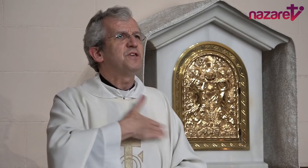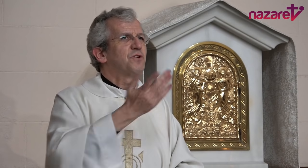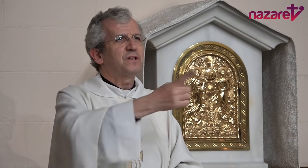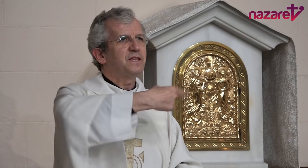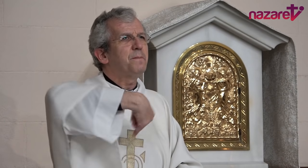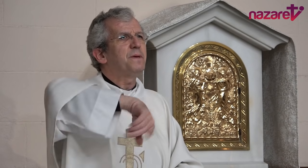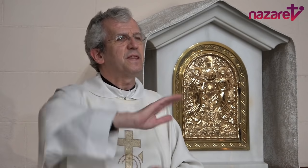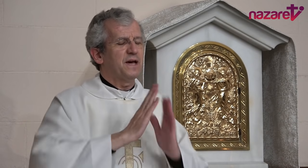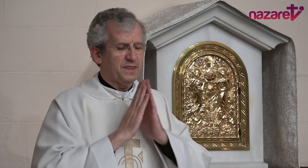Señor, ten piedad.